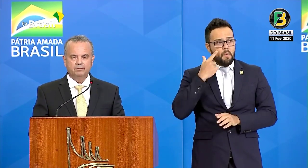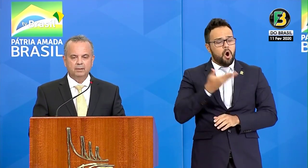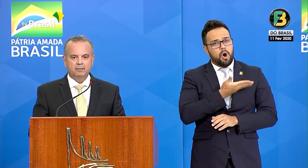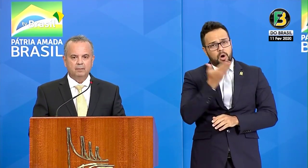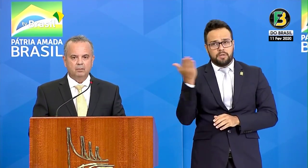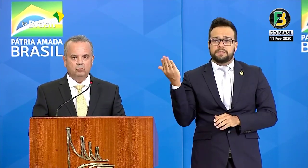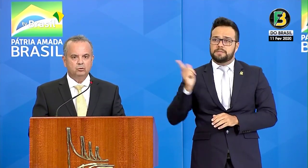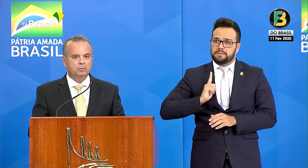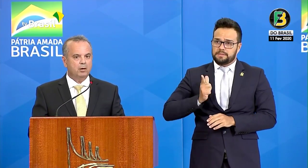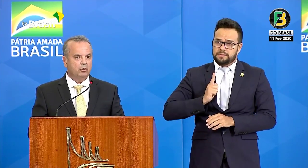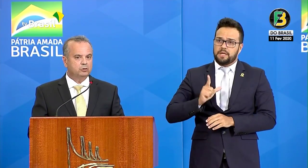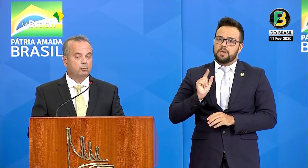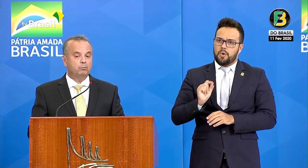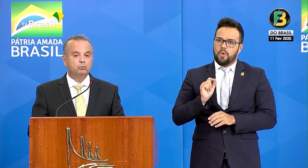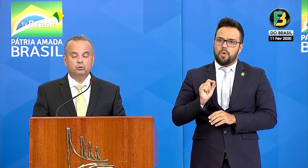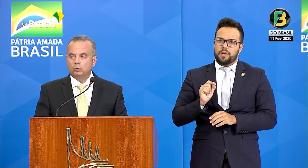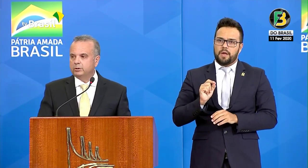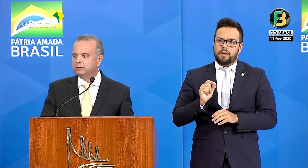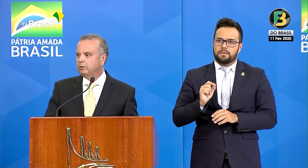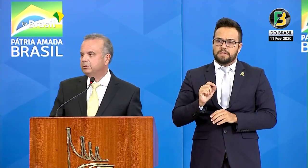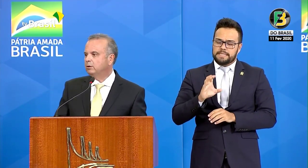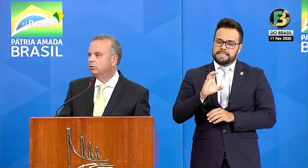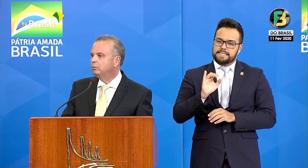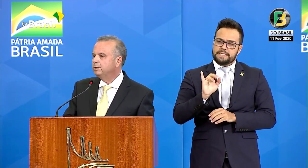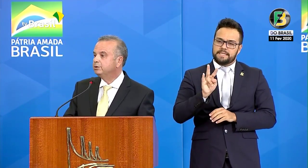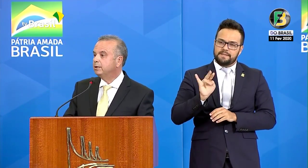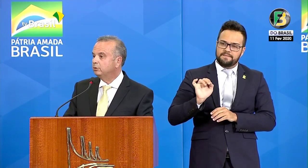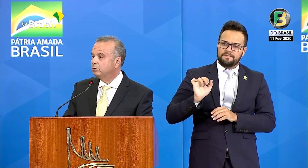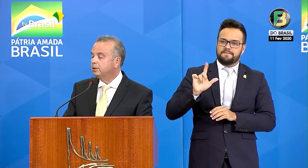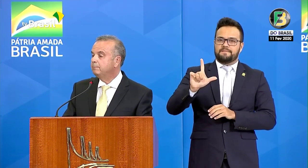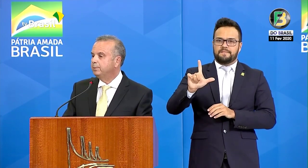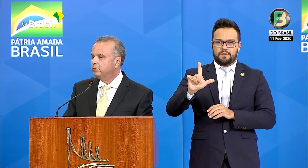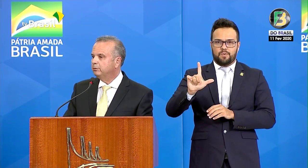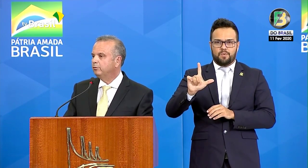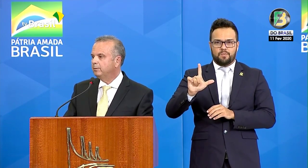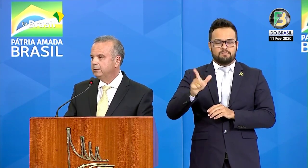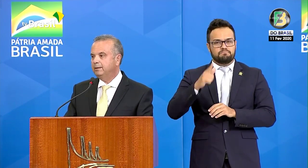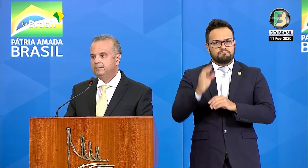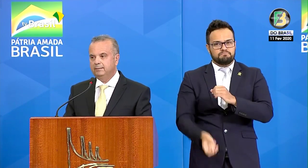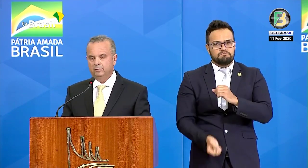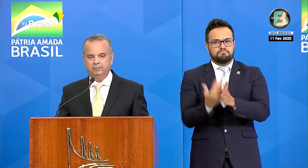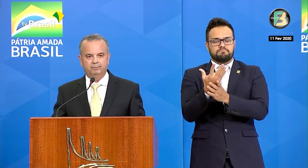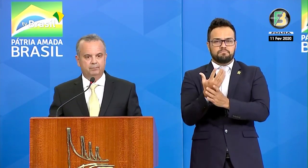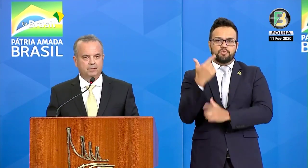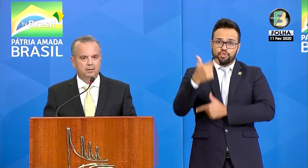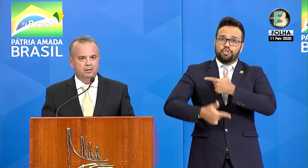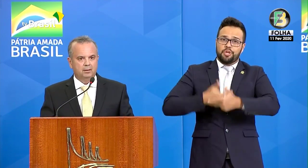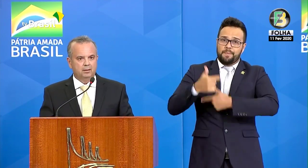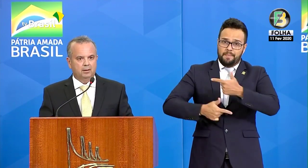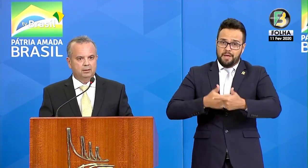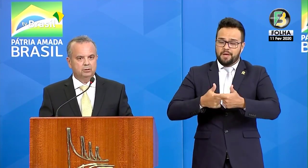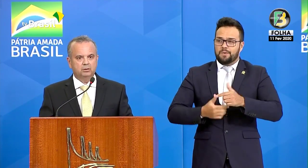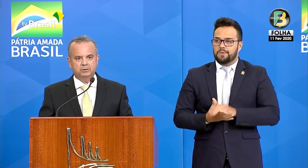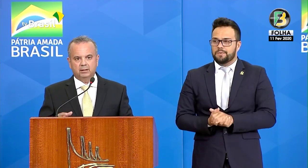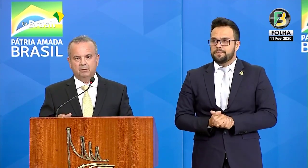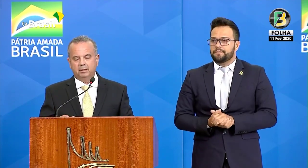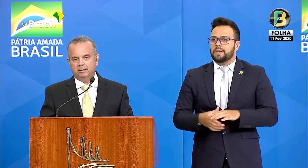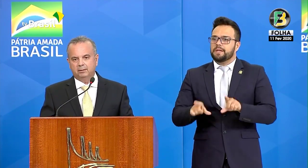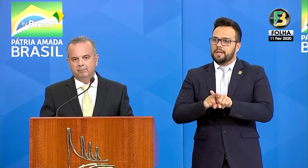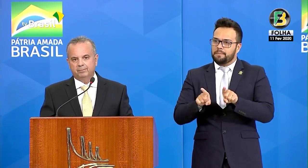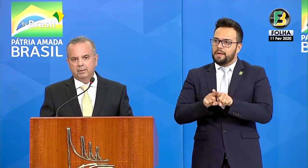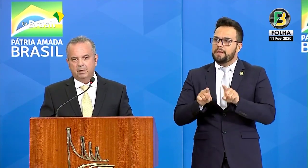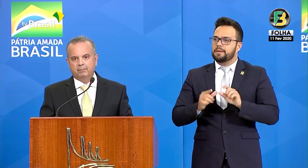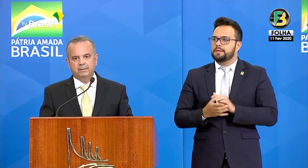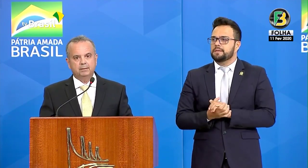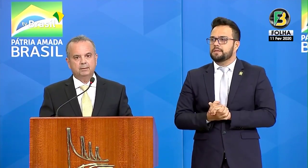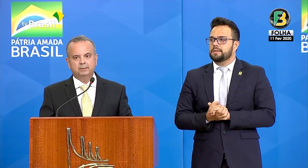civil, um dos maiores propulsores da nossa economia e geradores de emprego de forma intensiva. Aqui estão